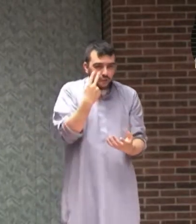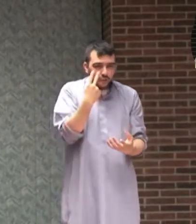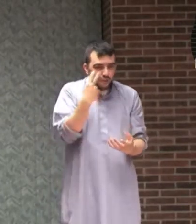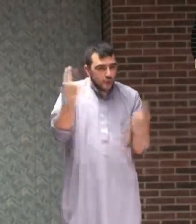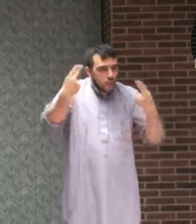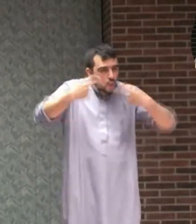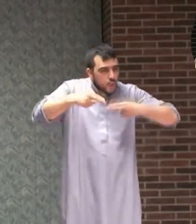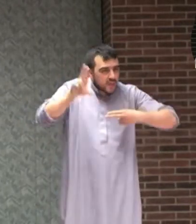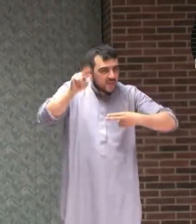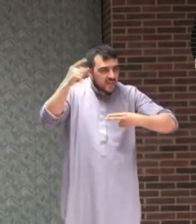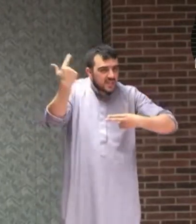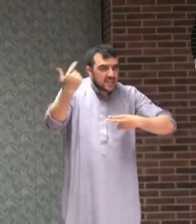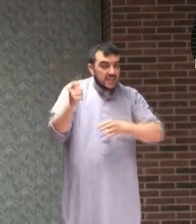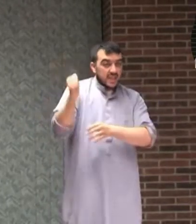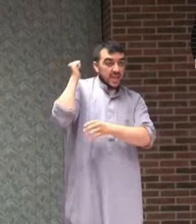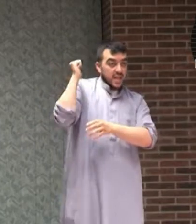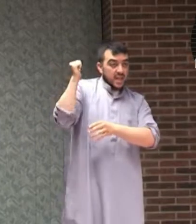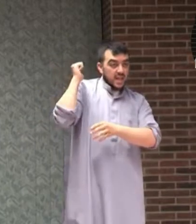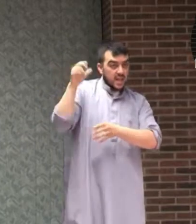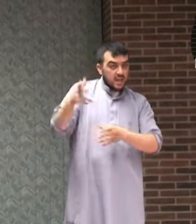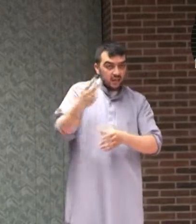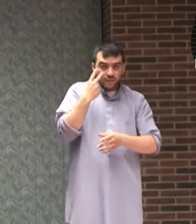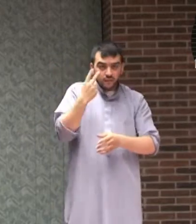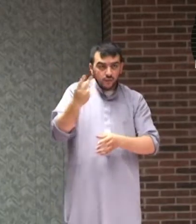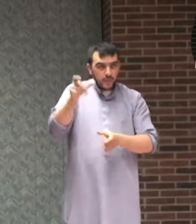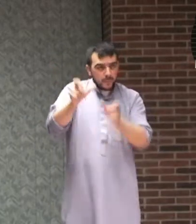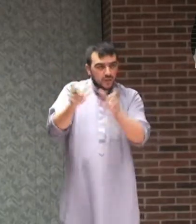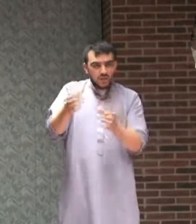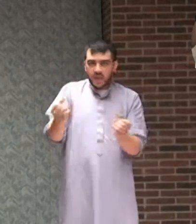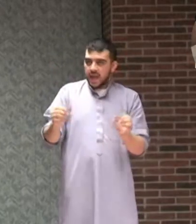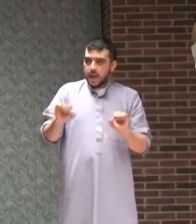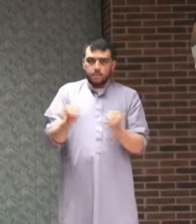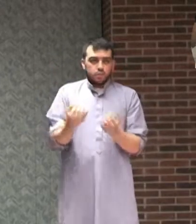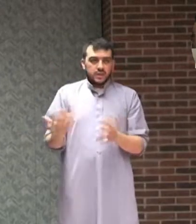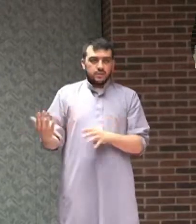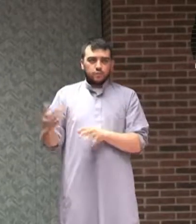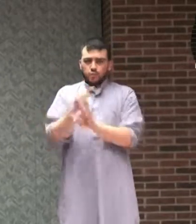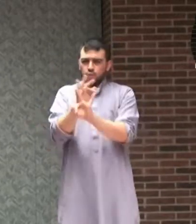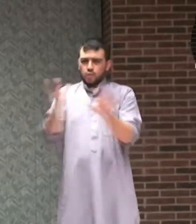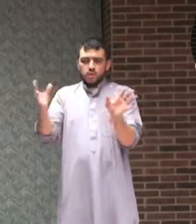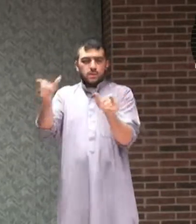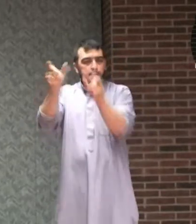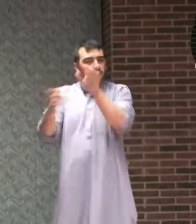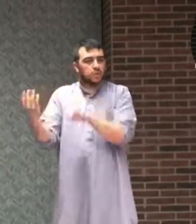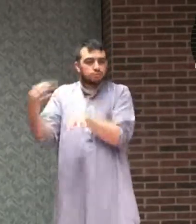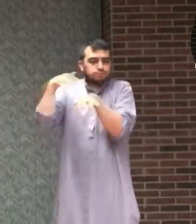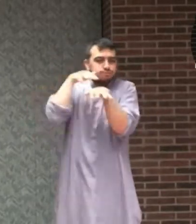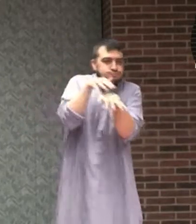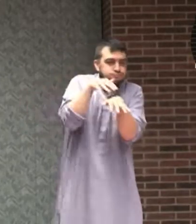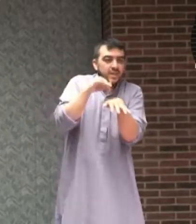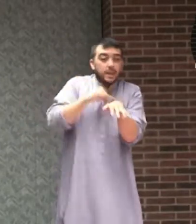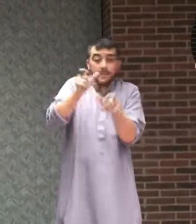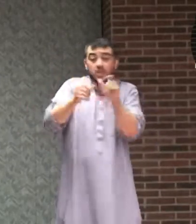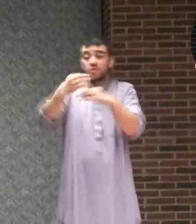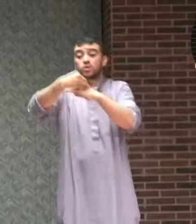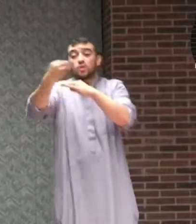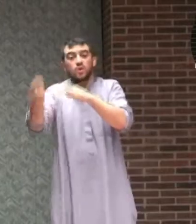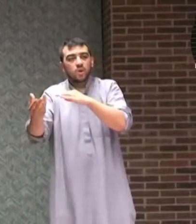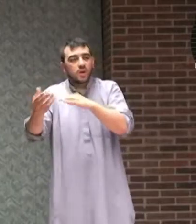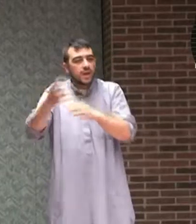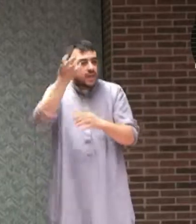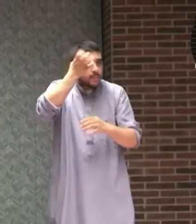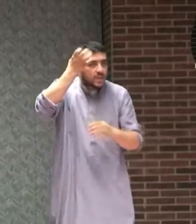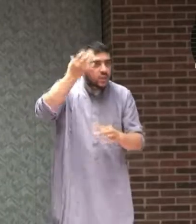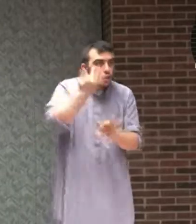mosquée, regardez juste la nuit du 27, comment est-ce que c'était. Les gens priaient jusque dans le parc plus loin. Ça, c'est juste dans cette mosquée-ci. Que dire si tous les gens